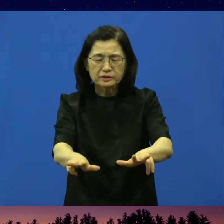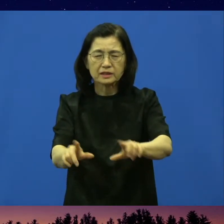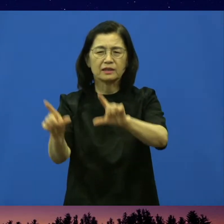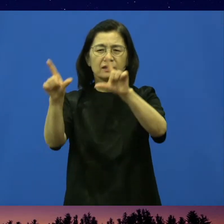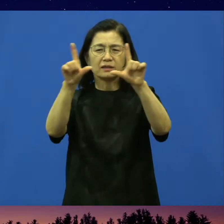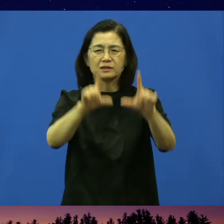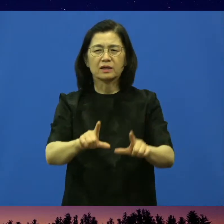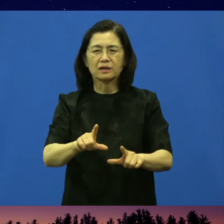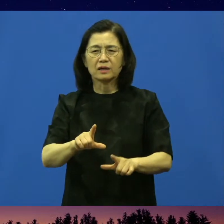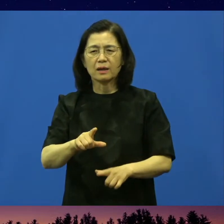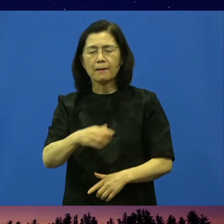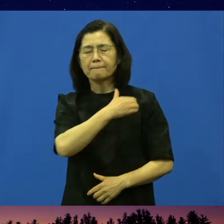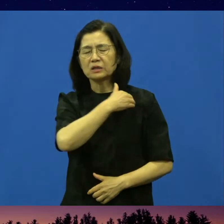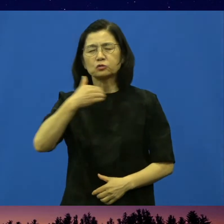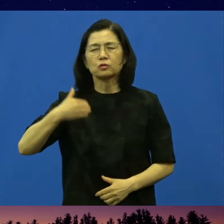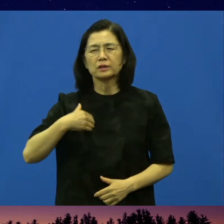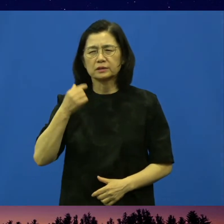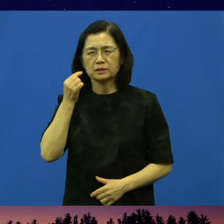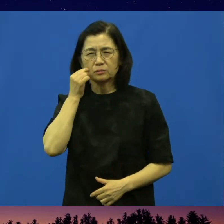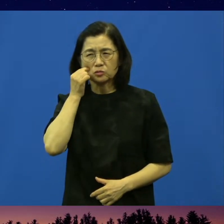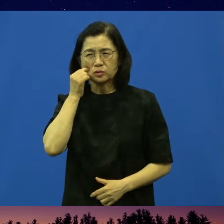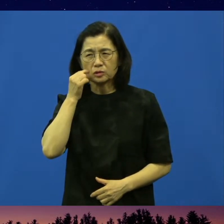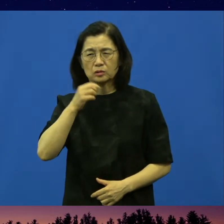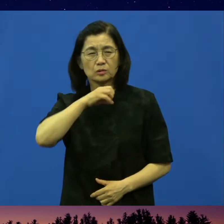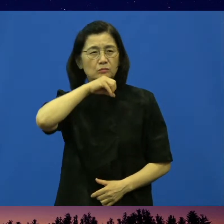불만족성, 현재 삶이.